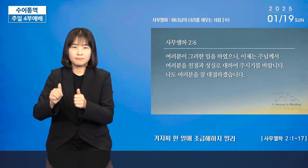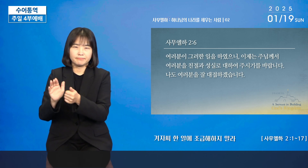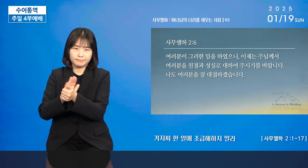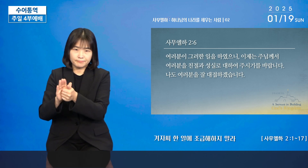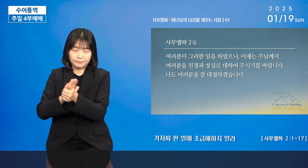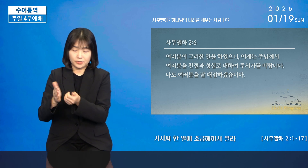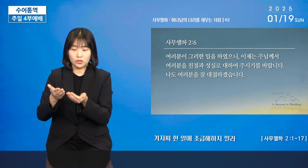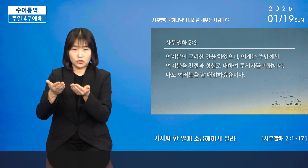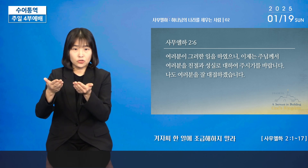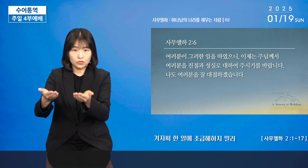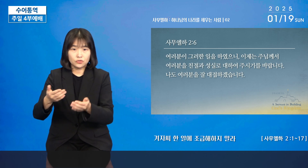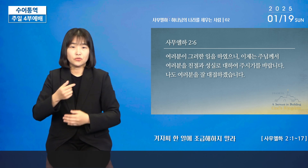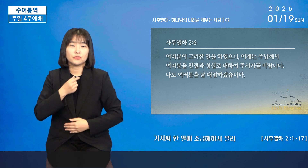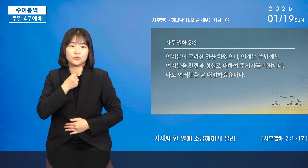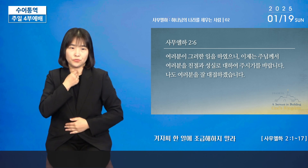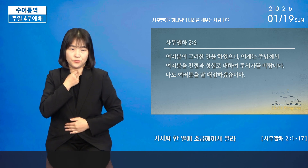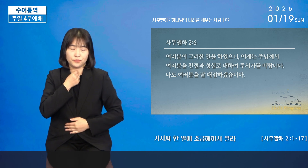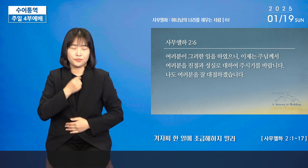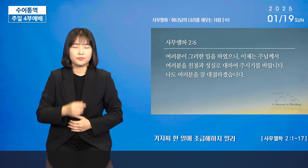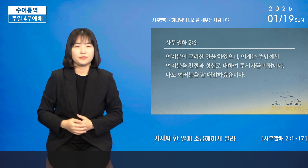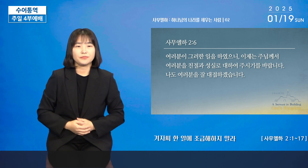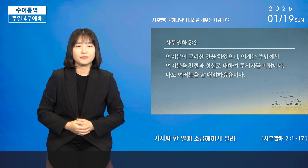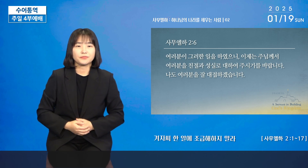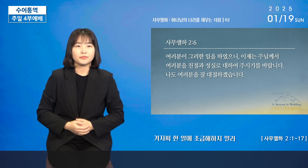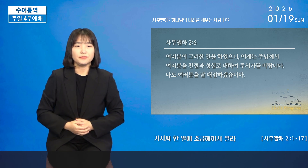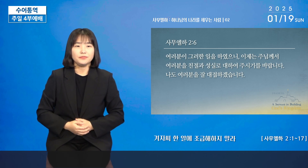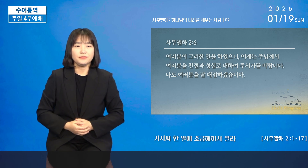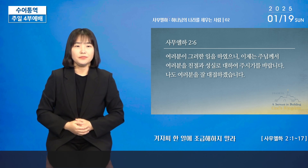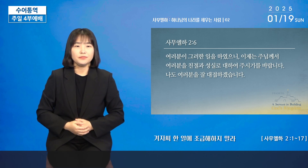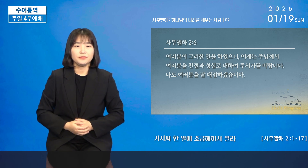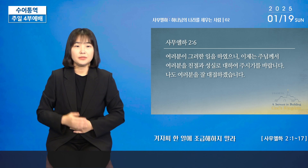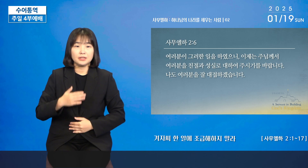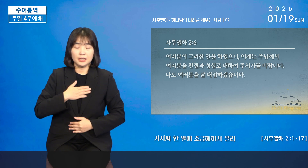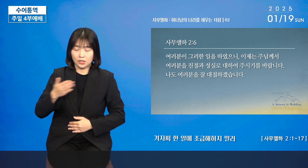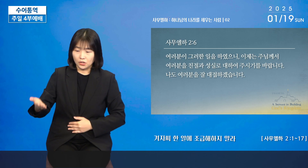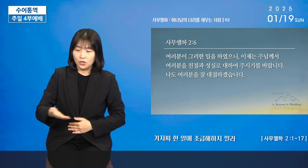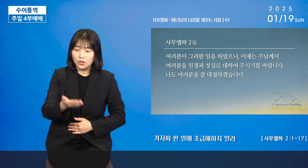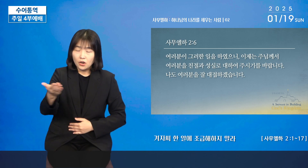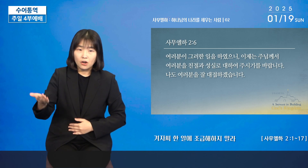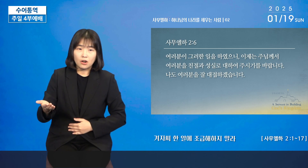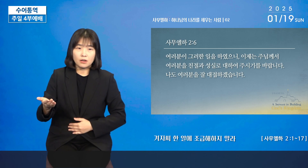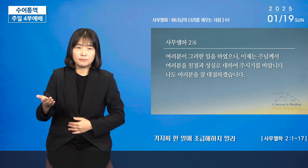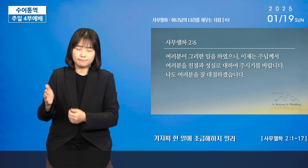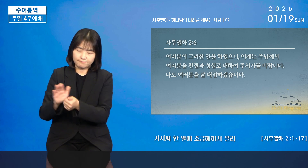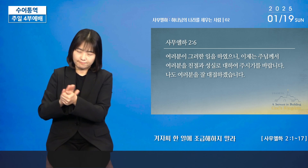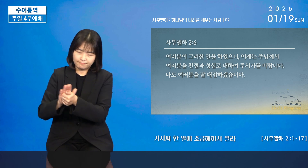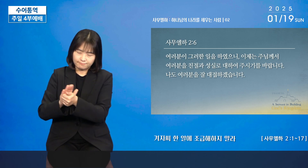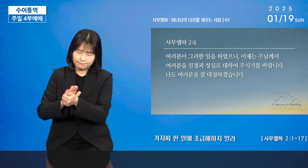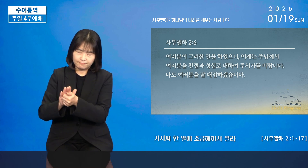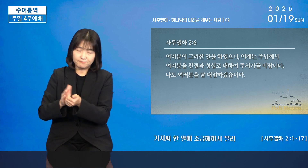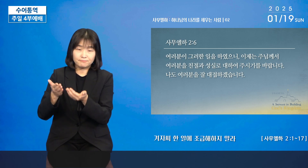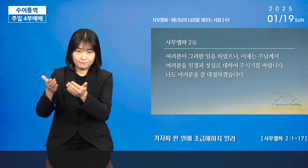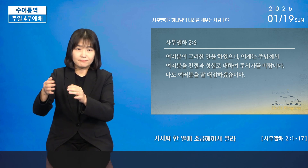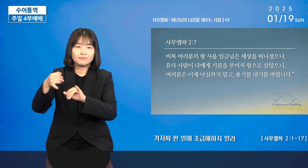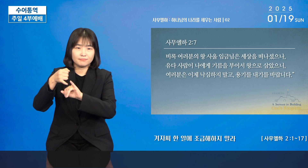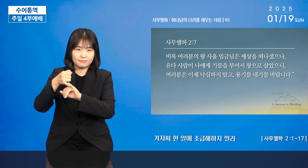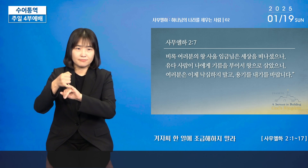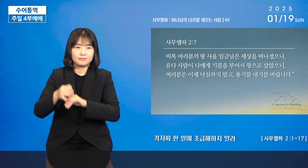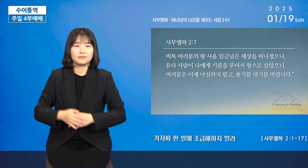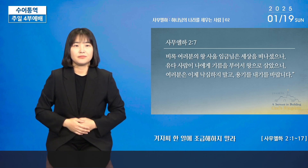여러분을 친절과 성실로 대하여 주시기를 바랍니다. 나도 여러분을 잘